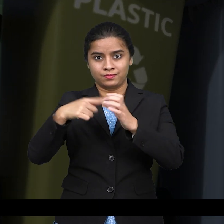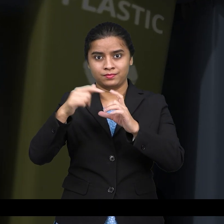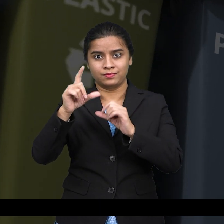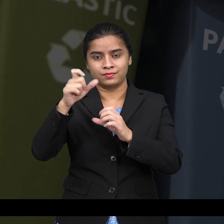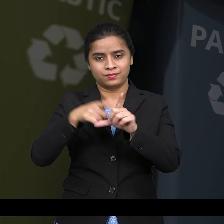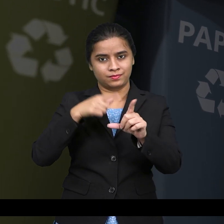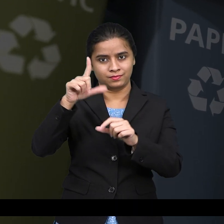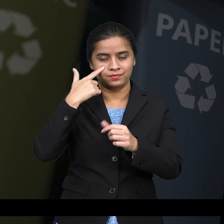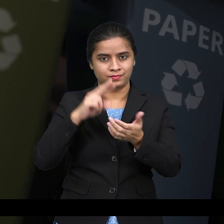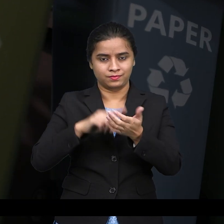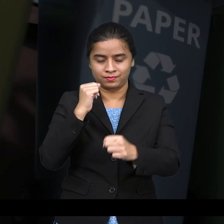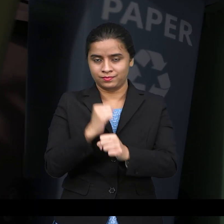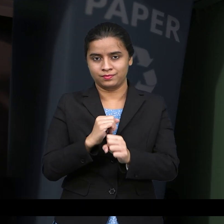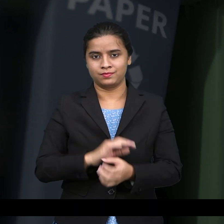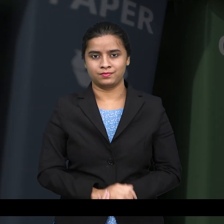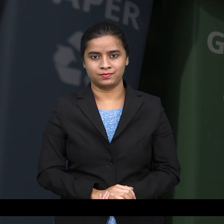पुनर्वापर.